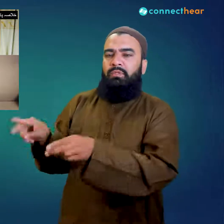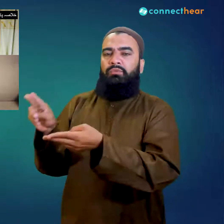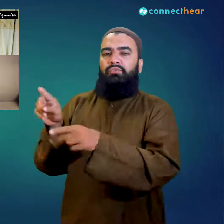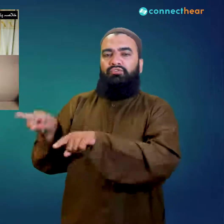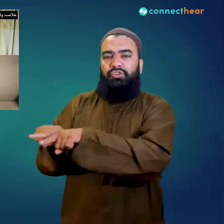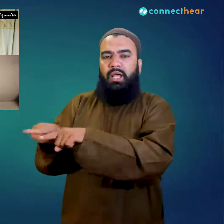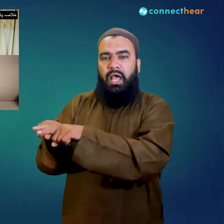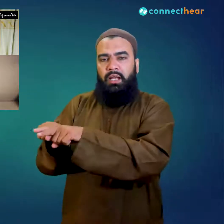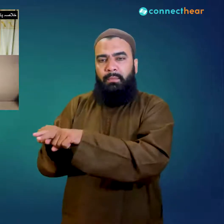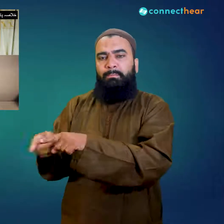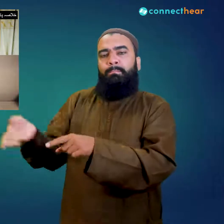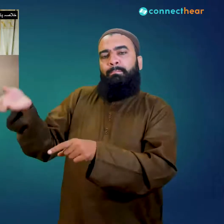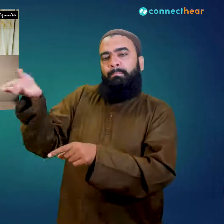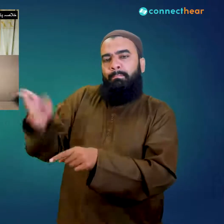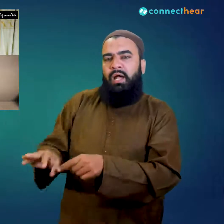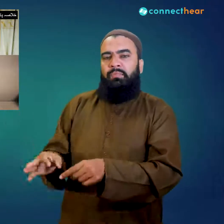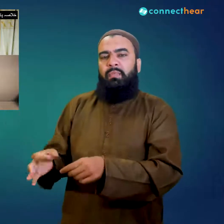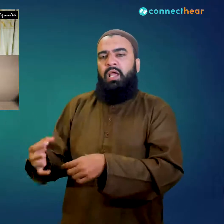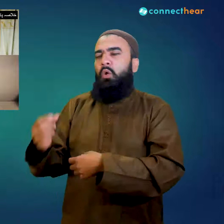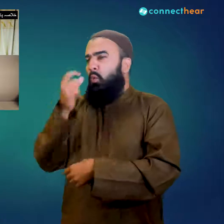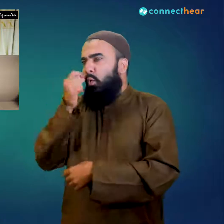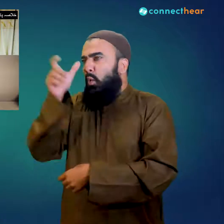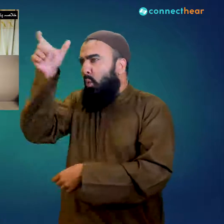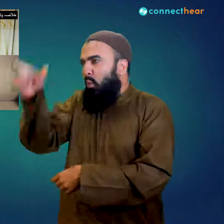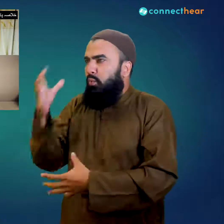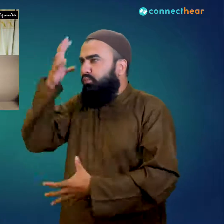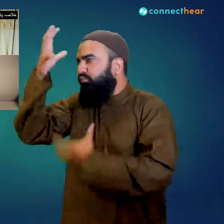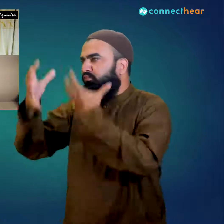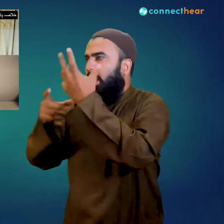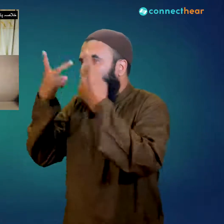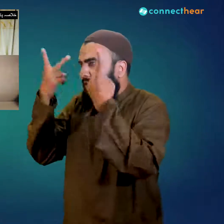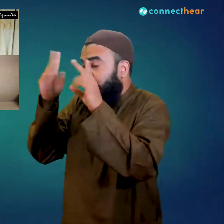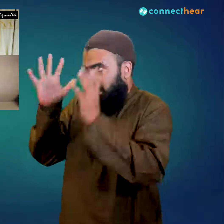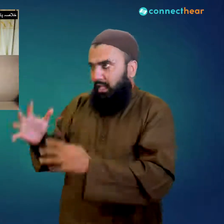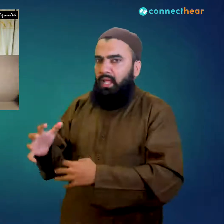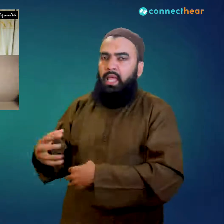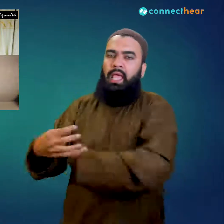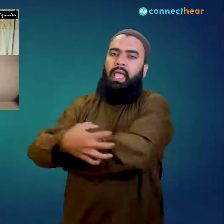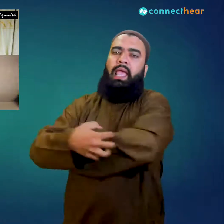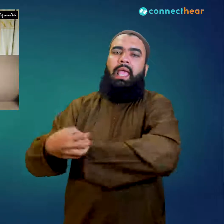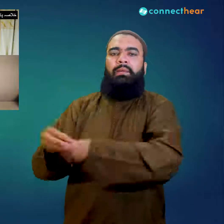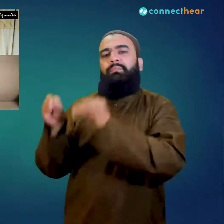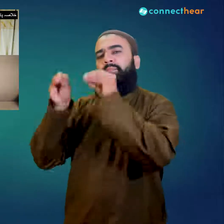ہے یہ، اور اللہ کی رضامندی، رضا کو حاصل کرنے کے لیے کیا جائے گا۔